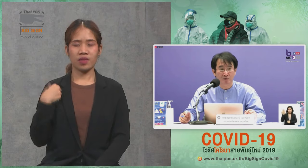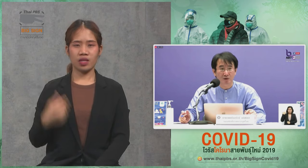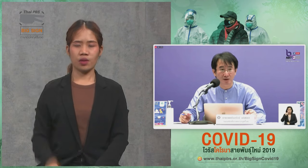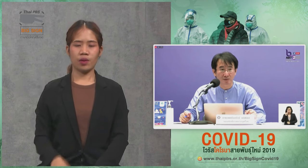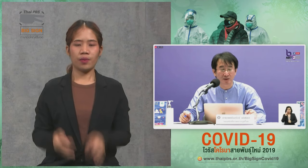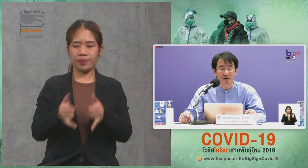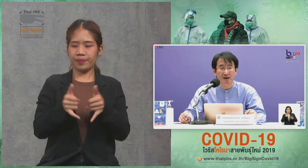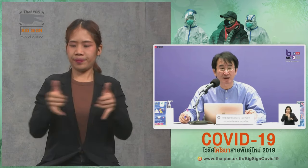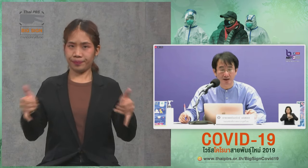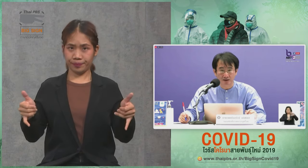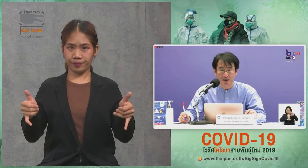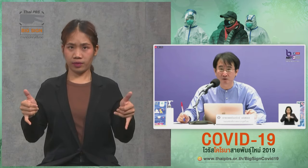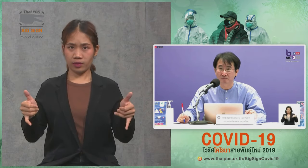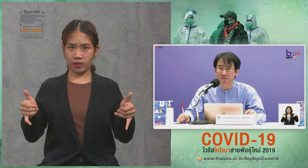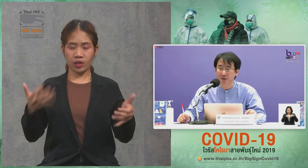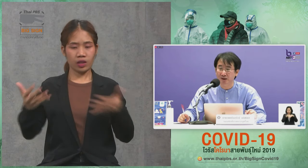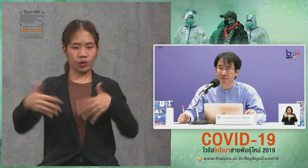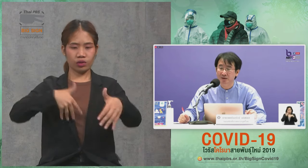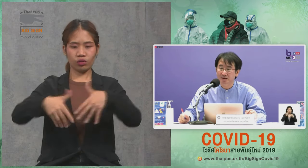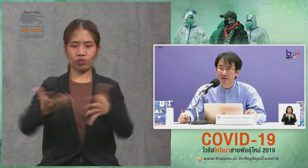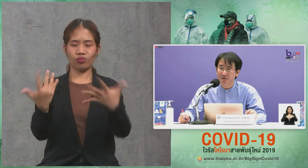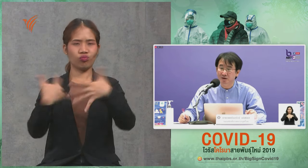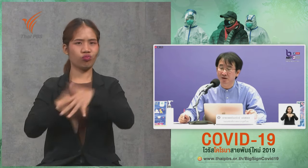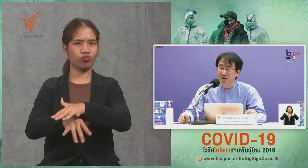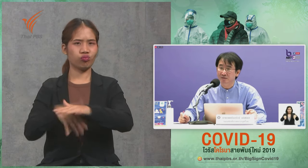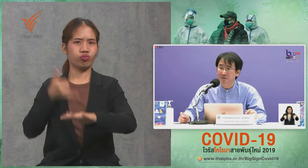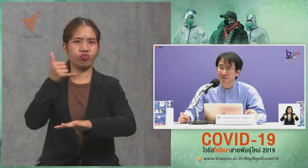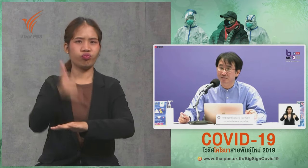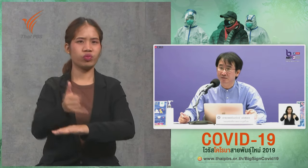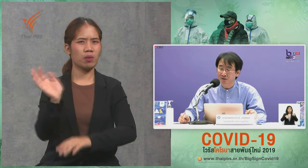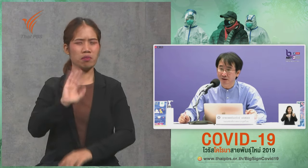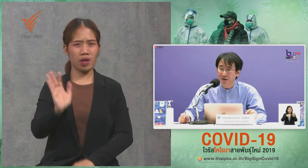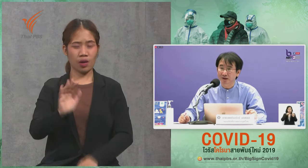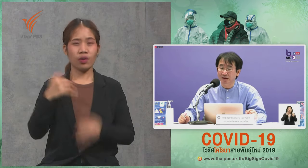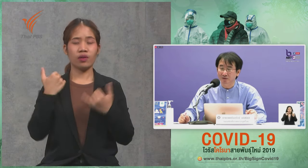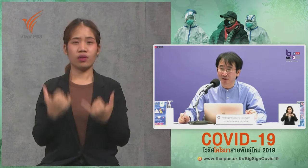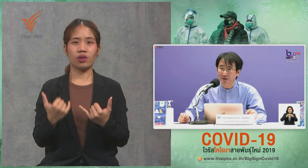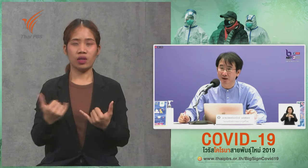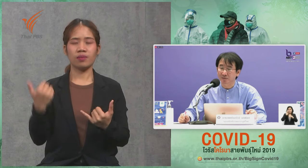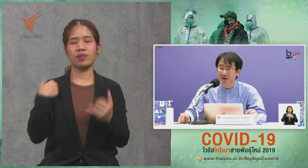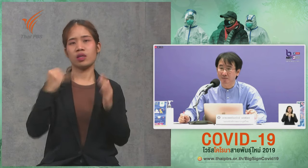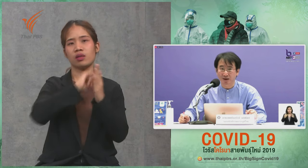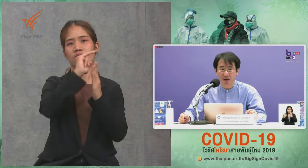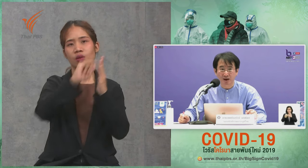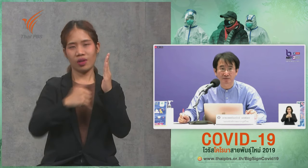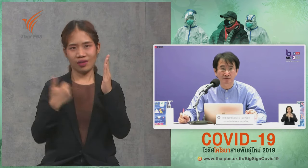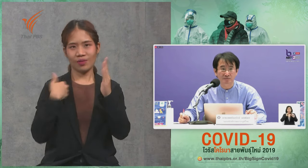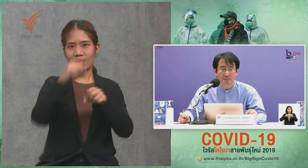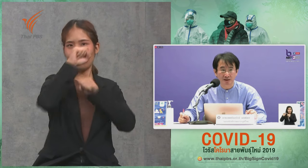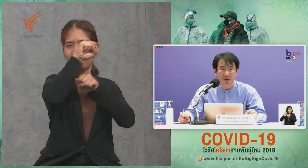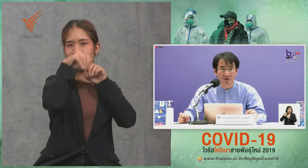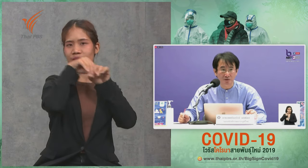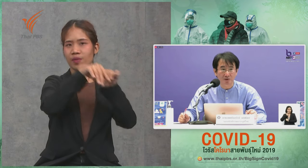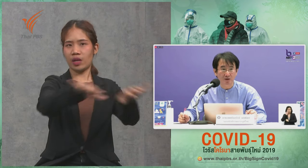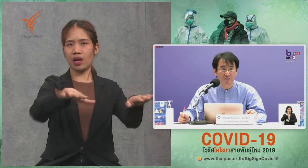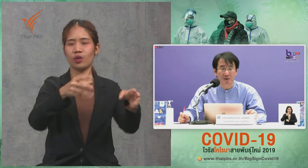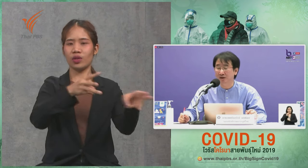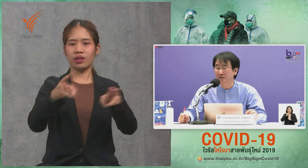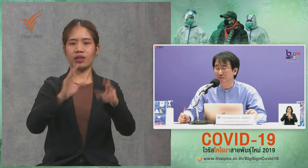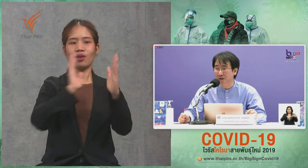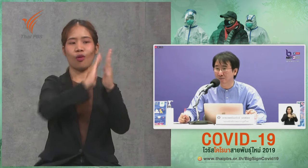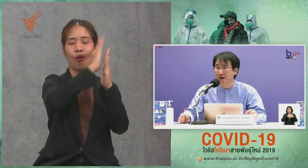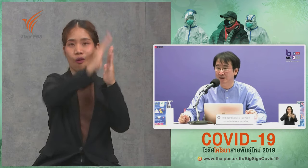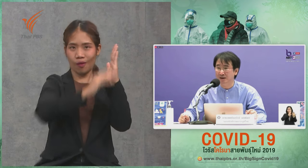างระหว่างบุคคลหรือเพิ่มระยะห่างทางสังคมนะครับซึ่งก็ตอนนี้เนี่ยหลายจังหวัดก็ได้มีการประกาศมาตรการของตัวเอง